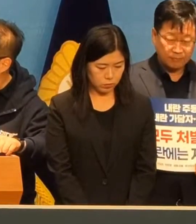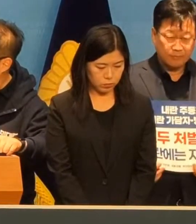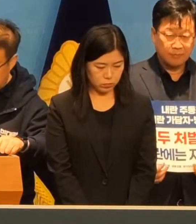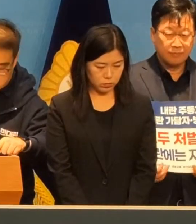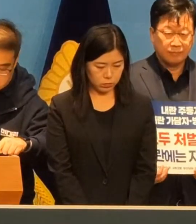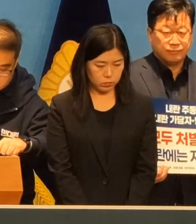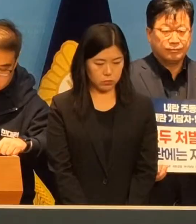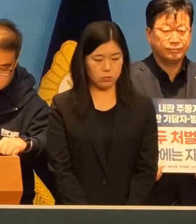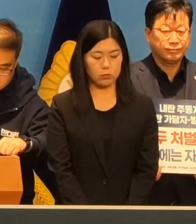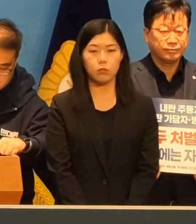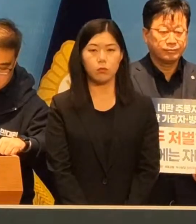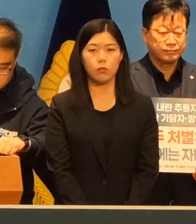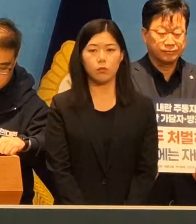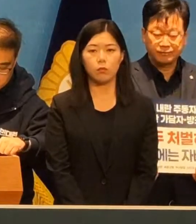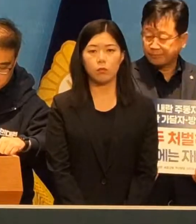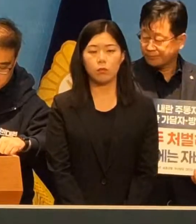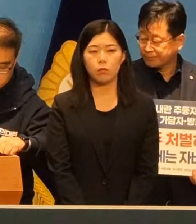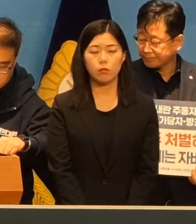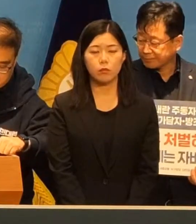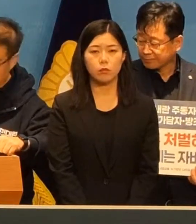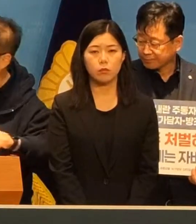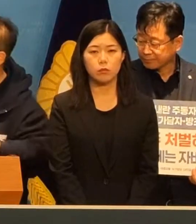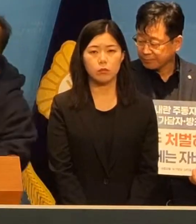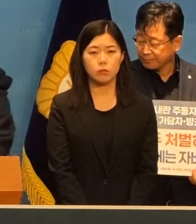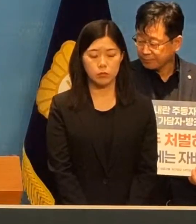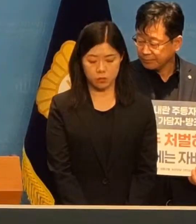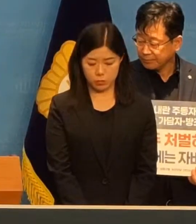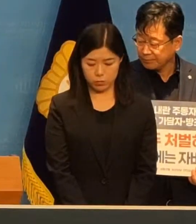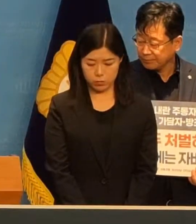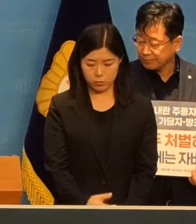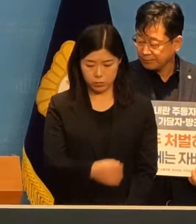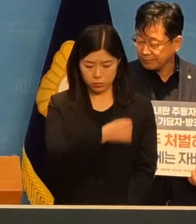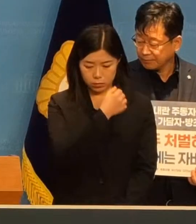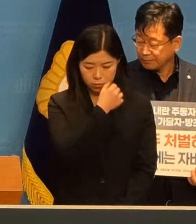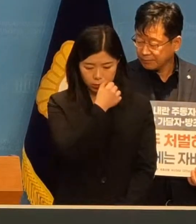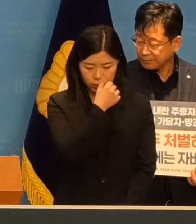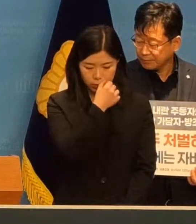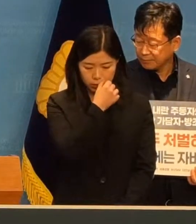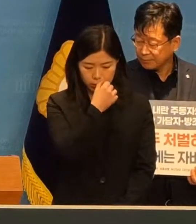거예요? 법정 최고요? 김명민, 허성조. 손바닥 순서 바꾸시고.